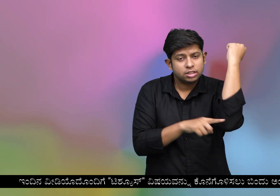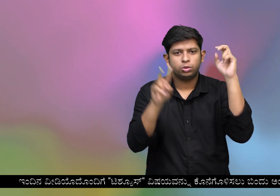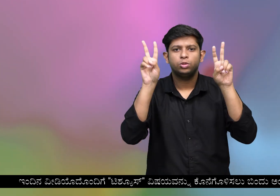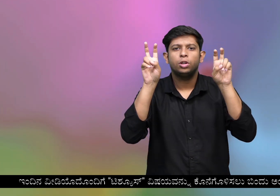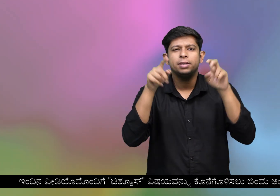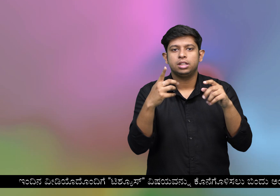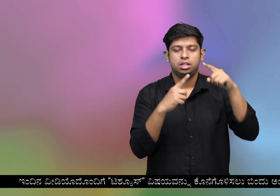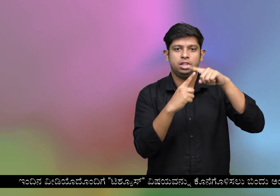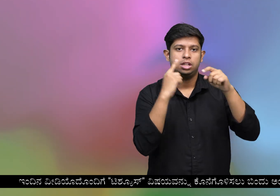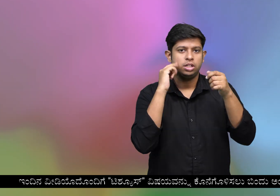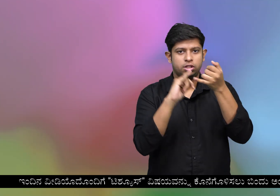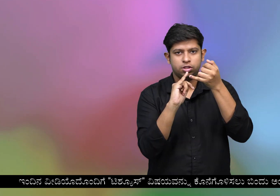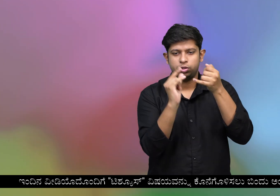ಹಿಂತಿರುಗಿದ್ದಾರೆ.